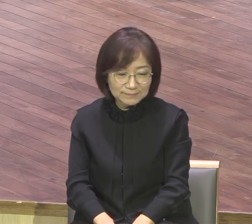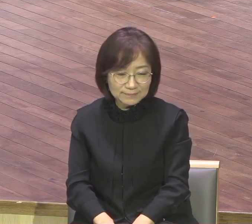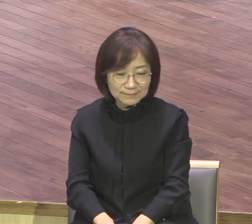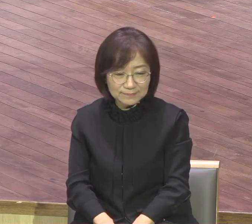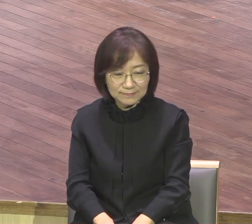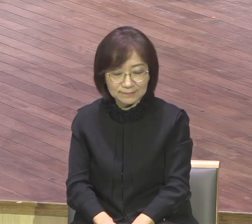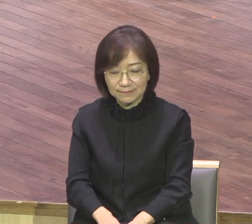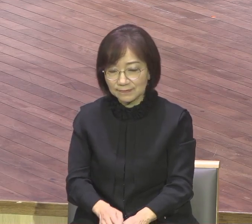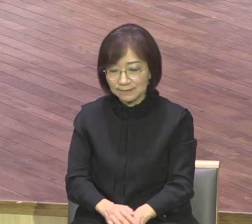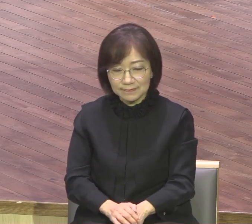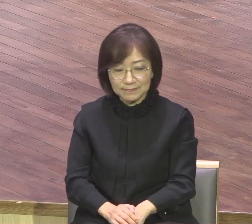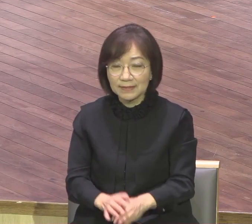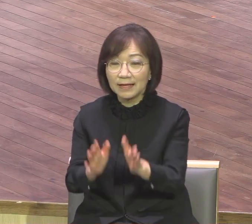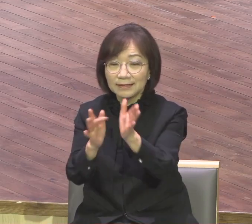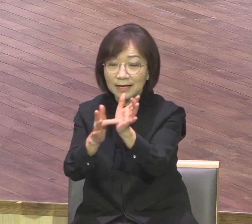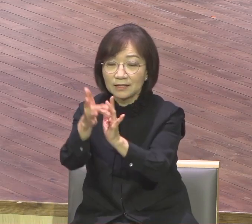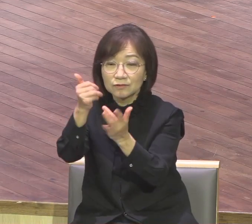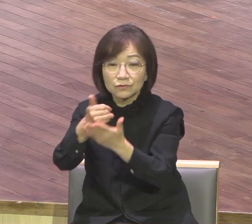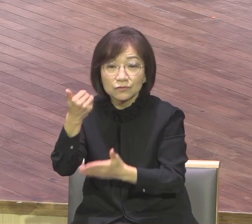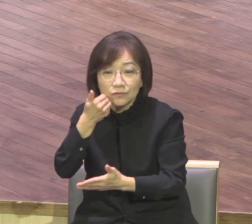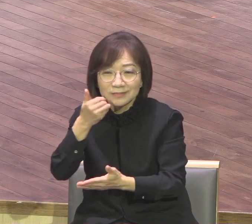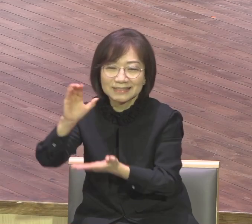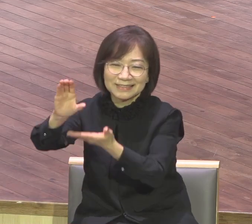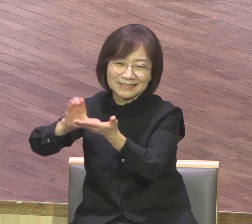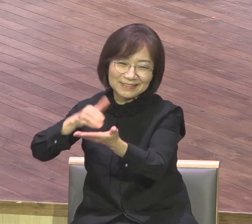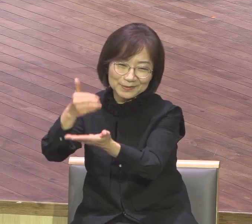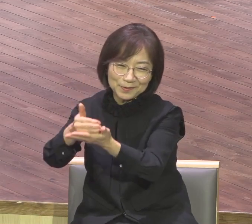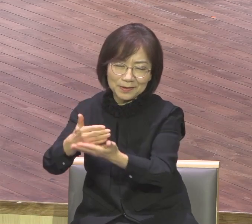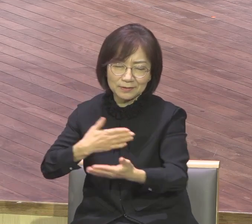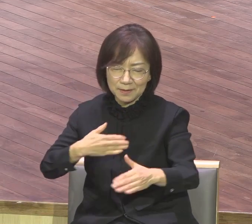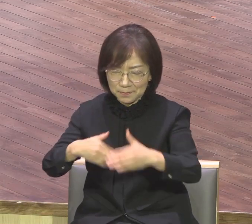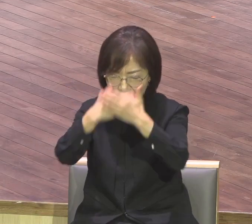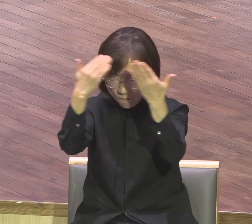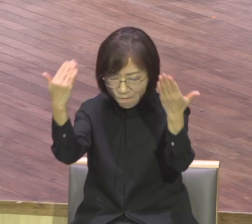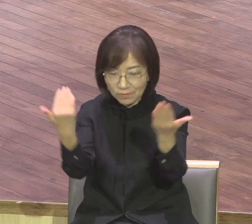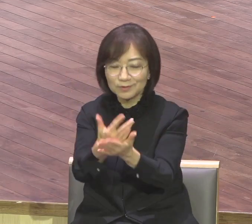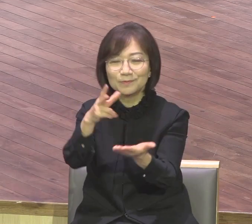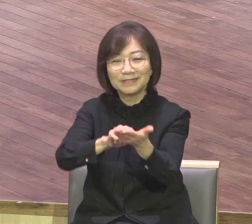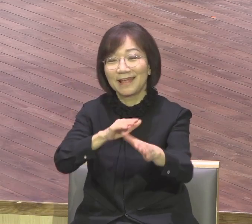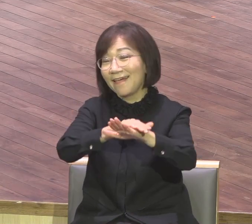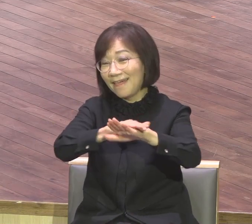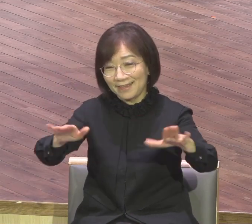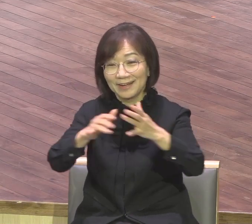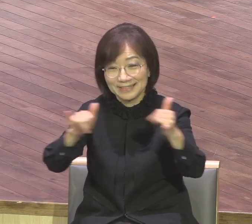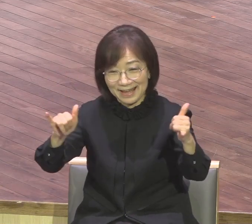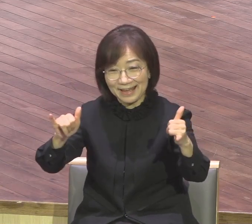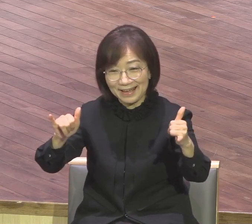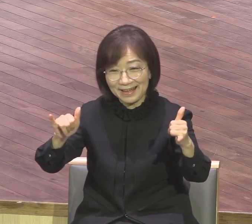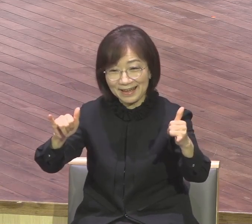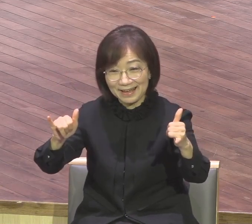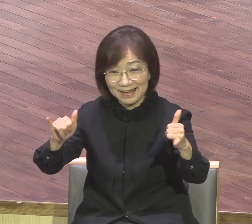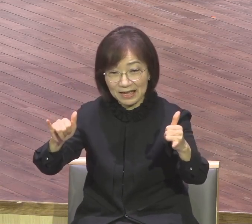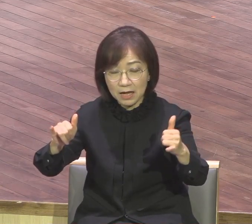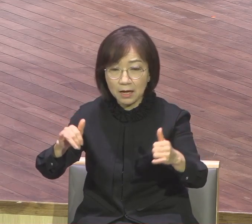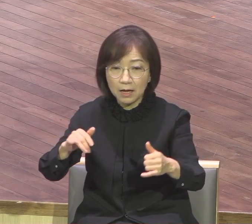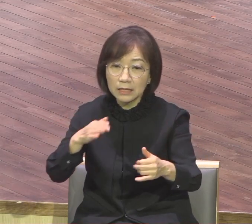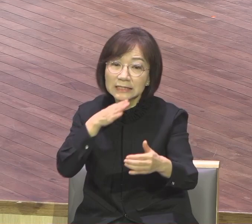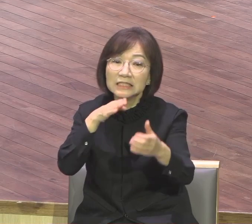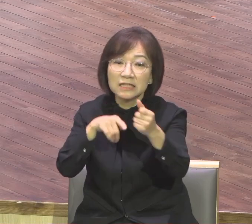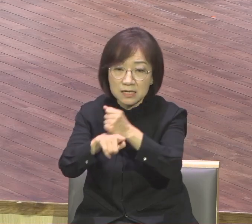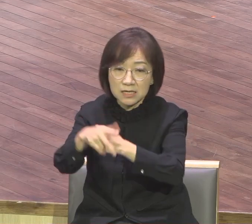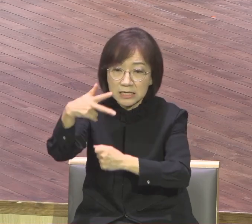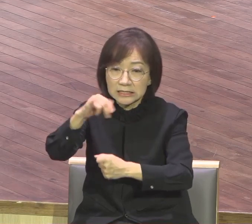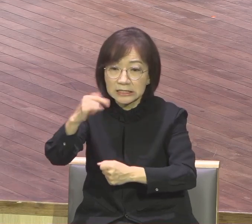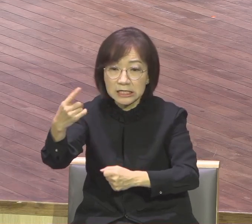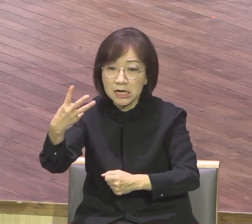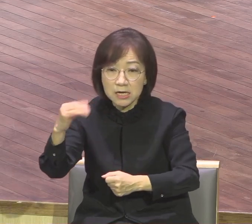예수님이 그리스도로 내 인생 모든 해결자라는 이 진리가 예수 외에는 전혀 없기 때문에 지켜야 된다 이 말이에요. Tenemos que cumplir